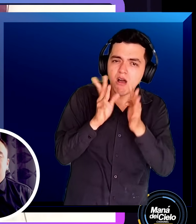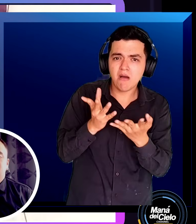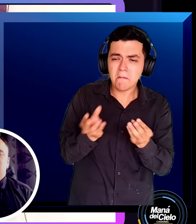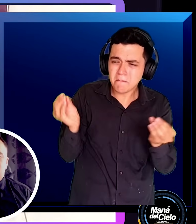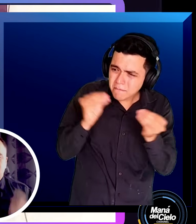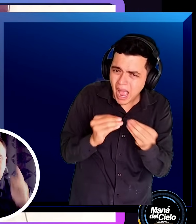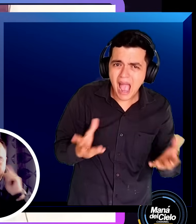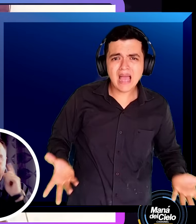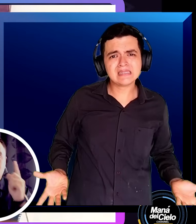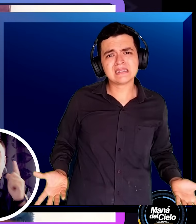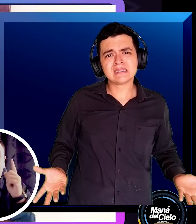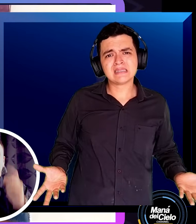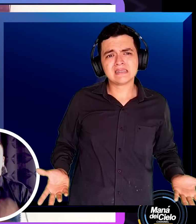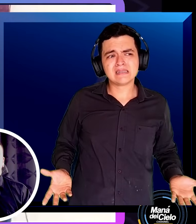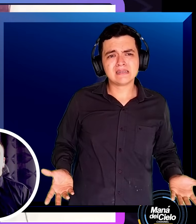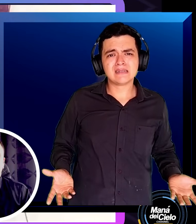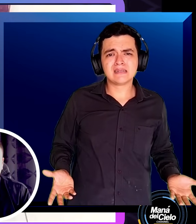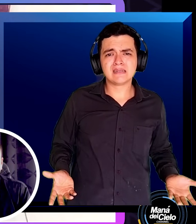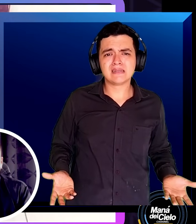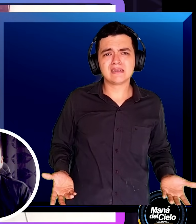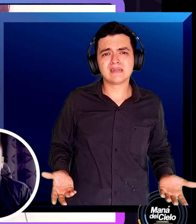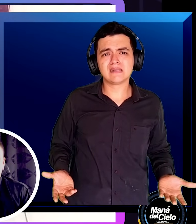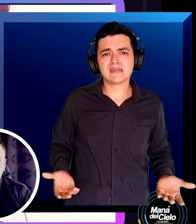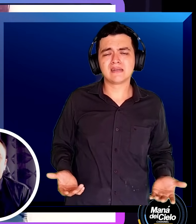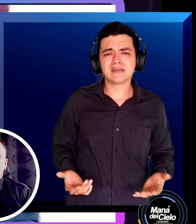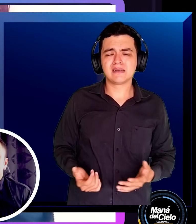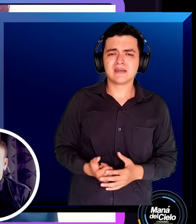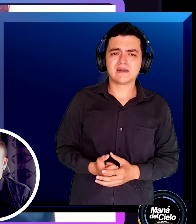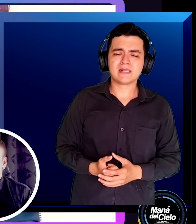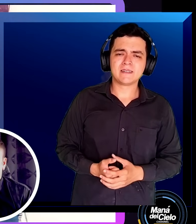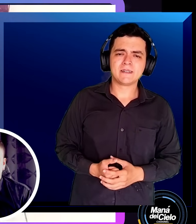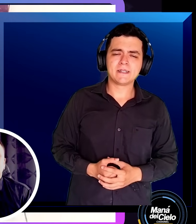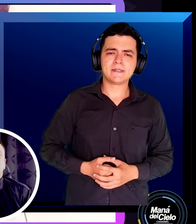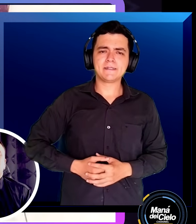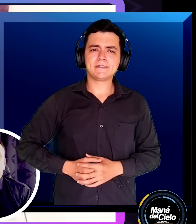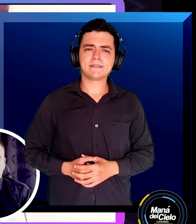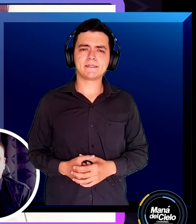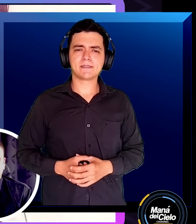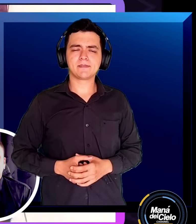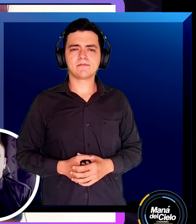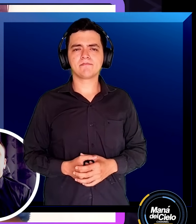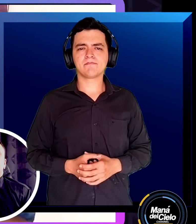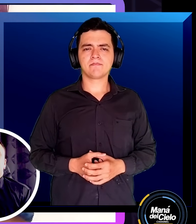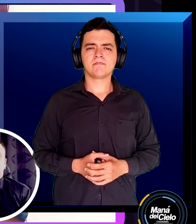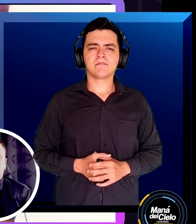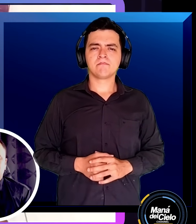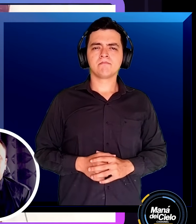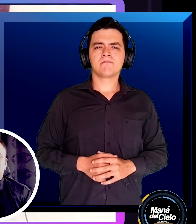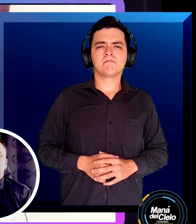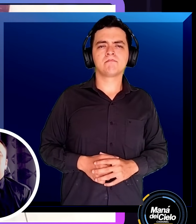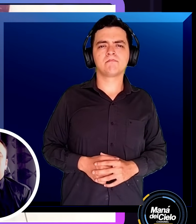Por eso Dios, que sabio, dijo: vete por la mitad. No te vayas ni tan a la derecha ni tan a la izquierda.